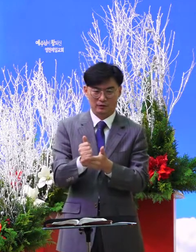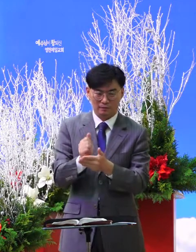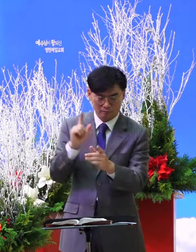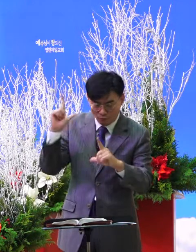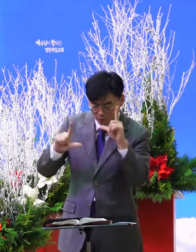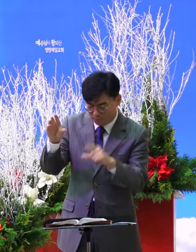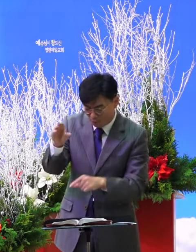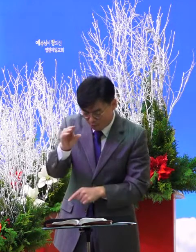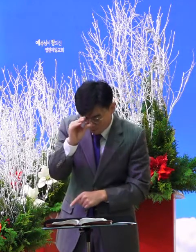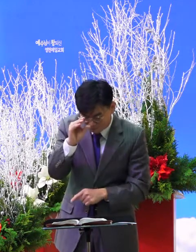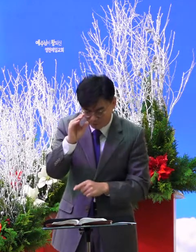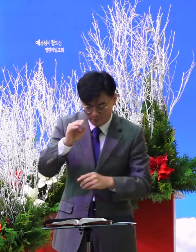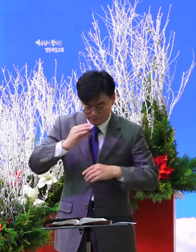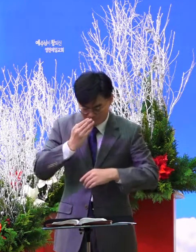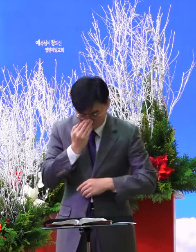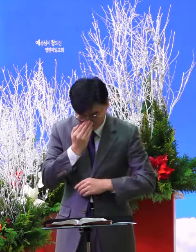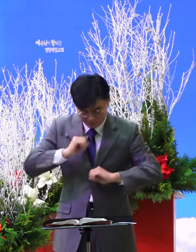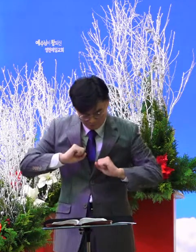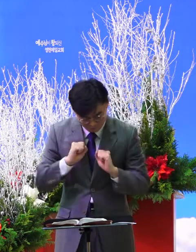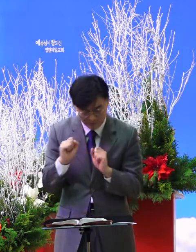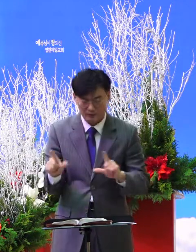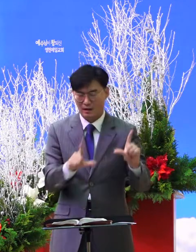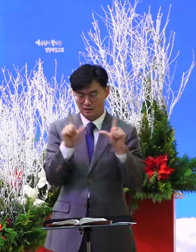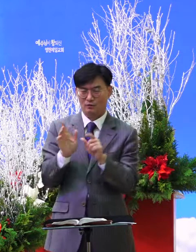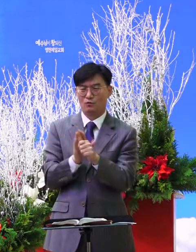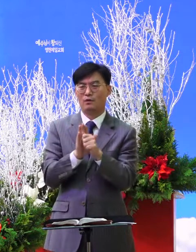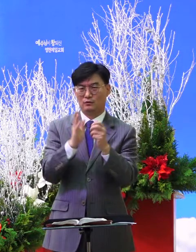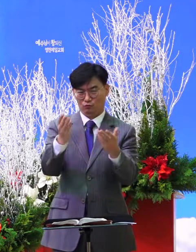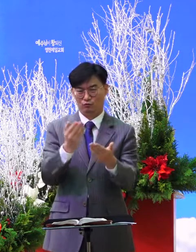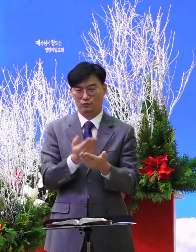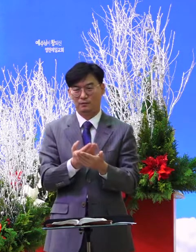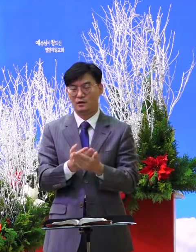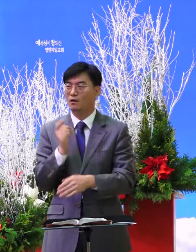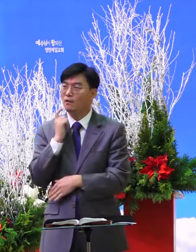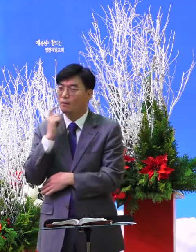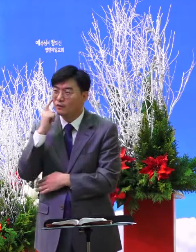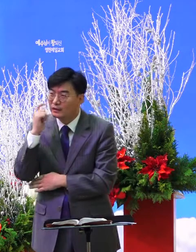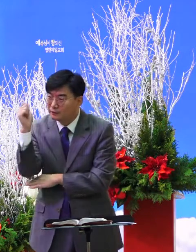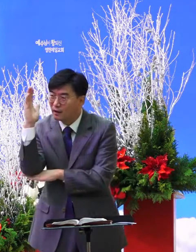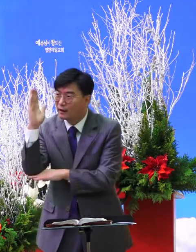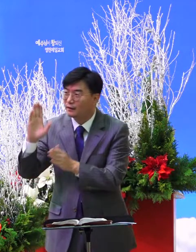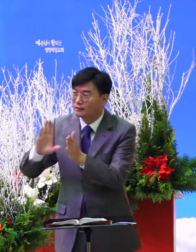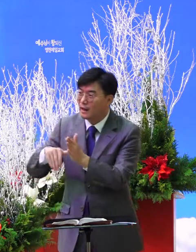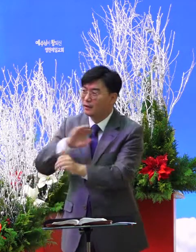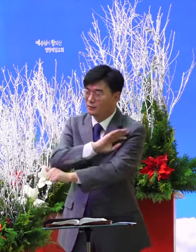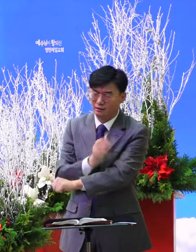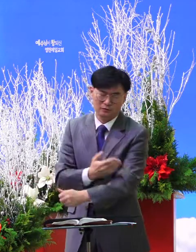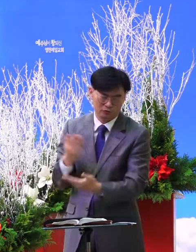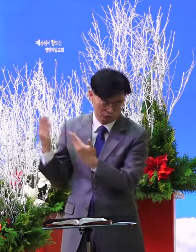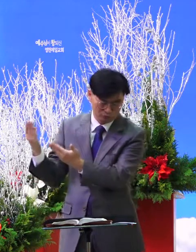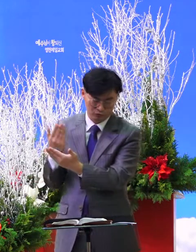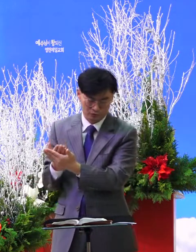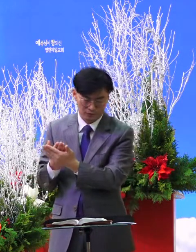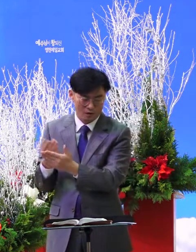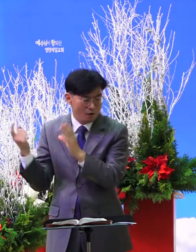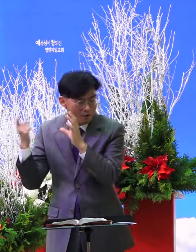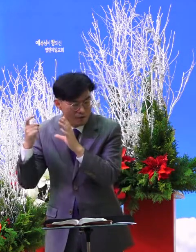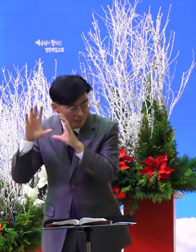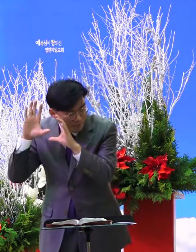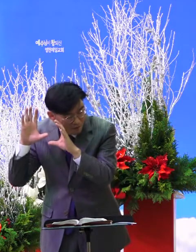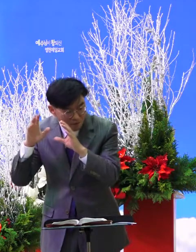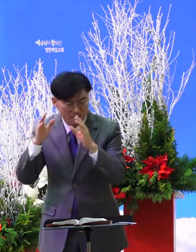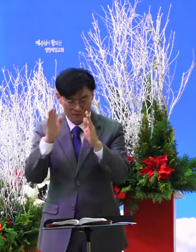말씀 선포하시는 목사님께 능력을 주셔서 말씀을 받는 성도들의 귀가 열리게 하시며 예배를 돕는 회세대